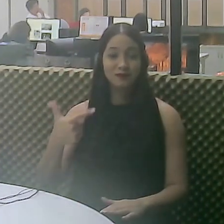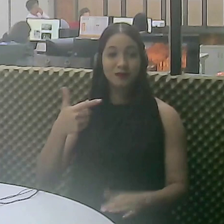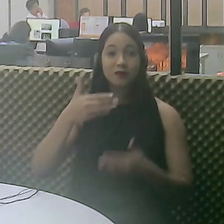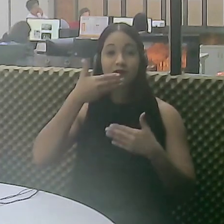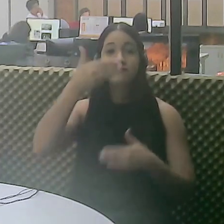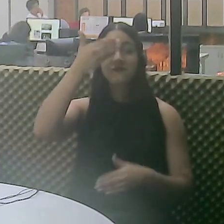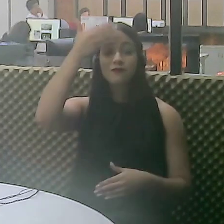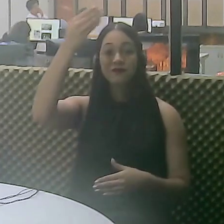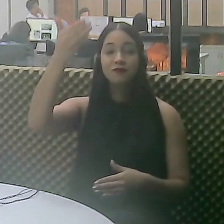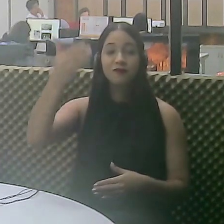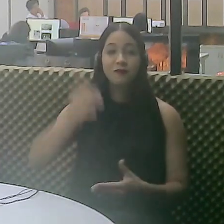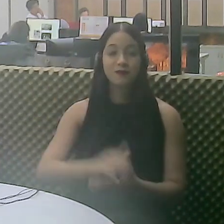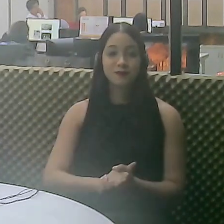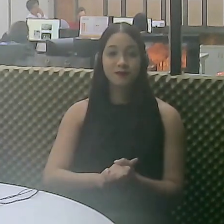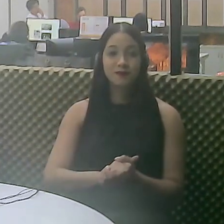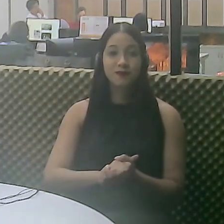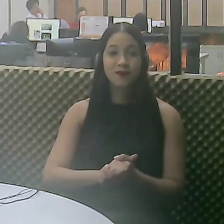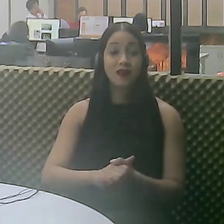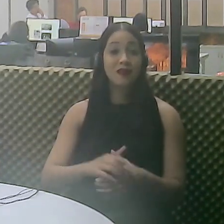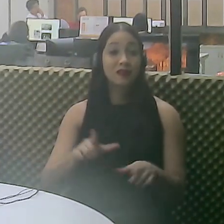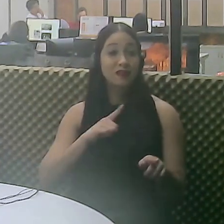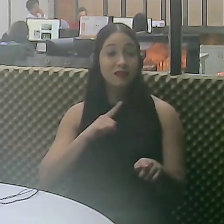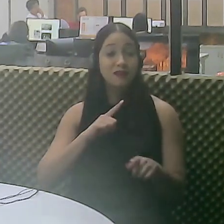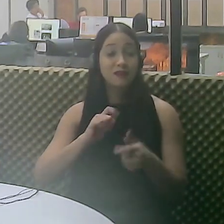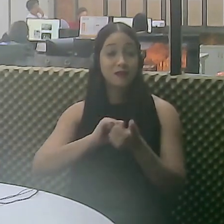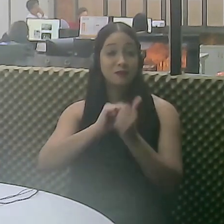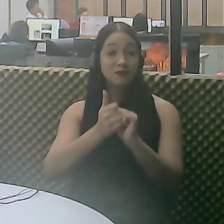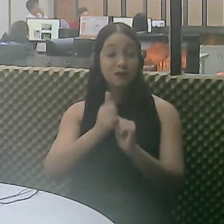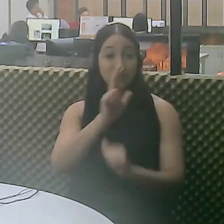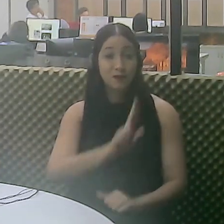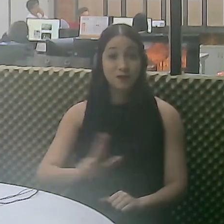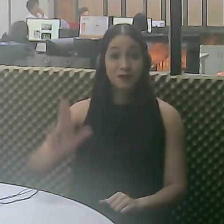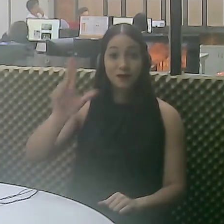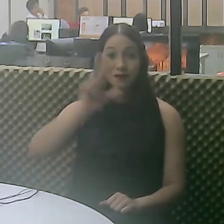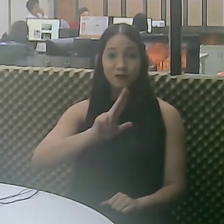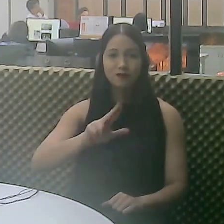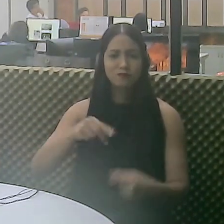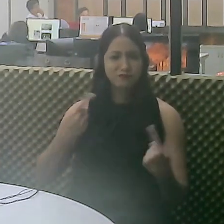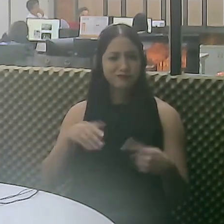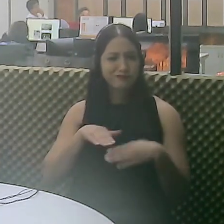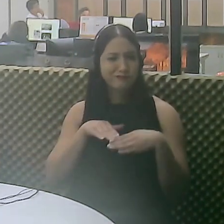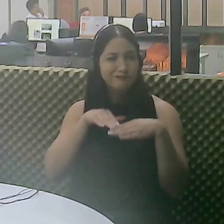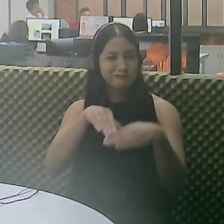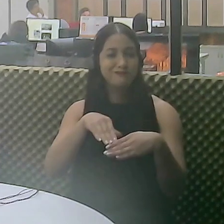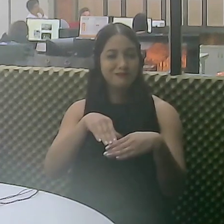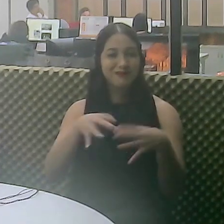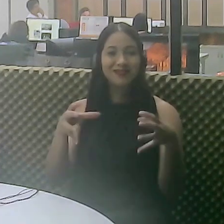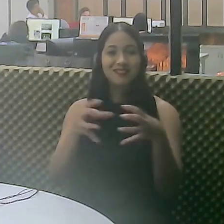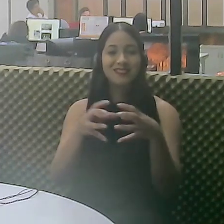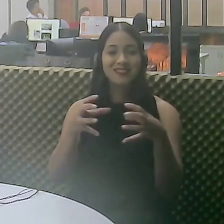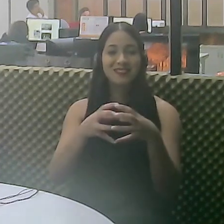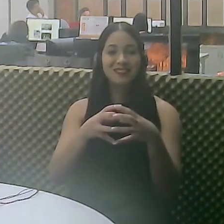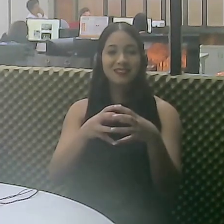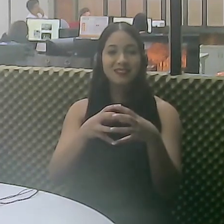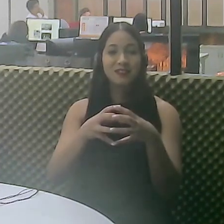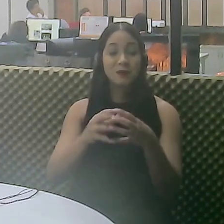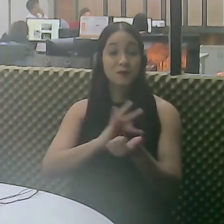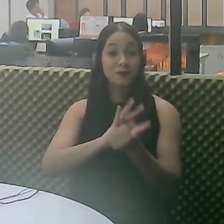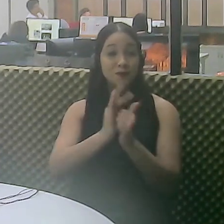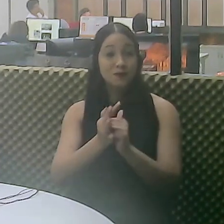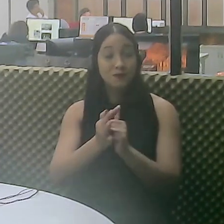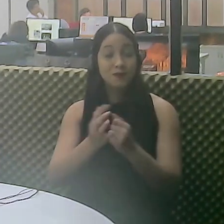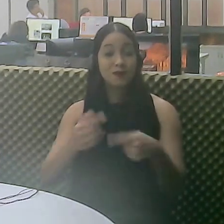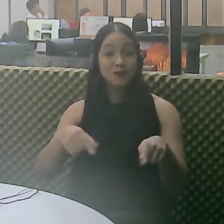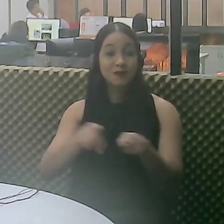Dubai, nos Emirados Árabes. E tem atletas de Uberlândia prontos para o desafio. Integrantes da equipe formada por meio da Futel,